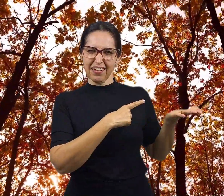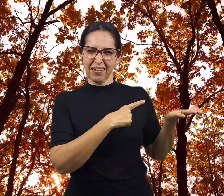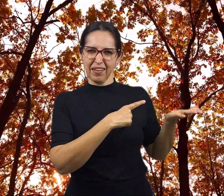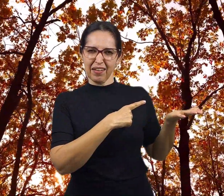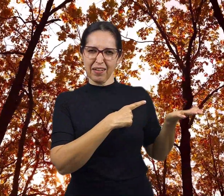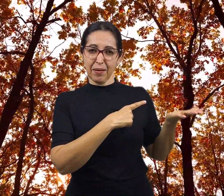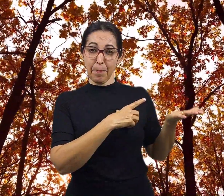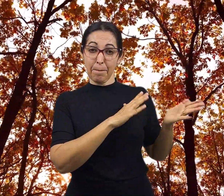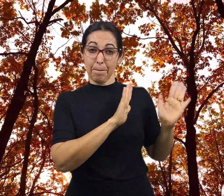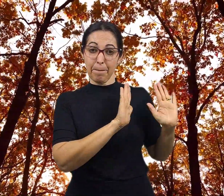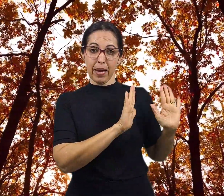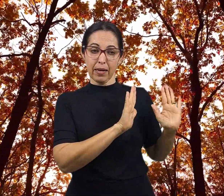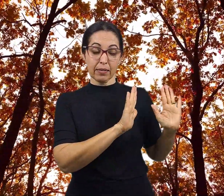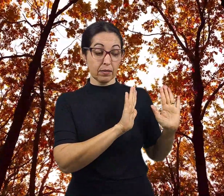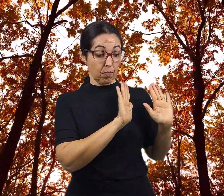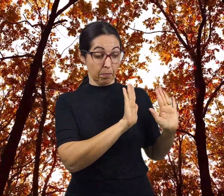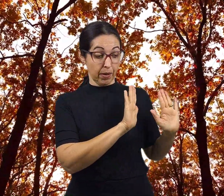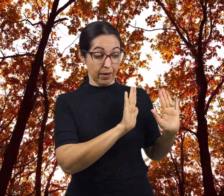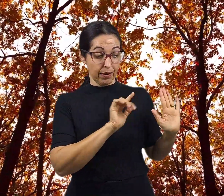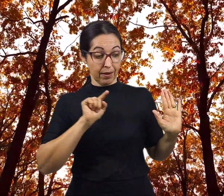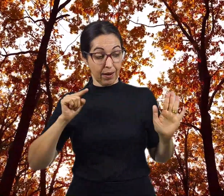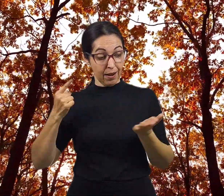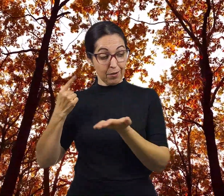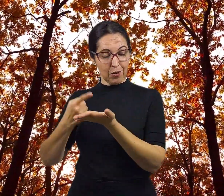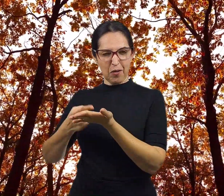o que Deus faz conosco aqui, neste lugar.